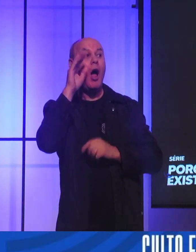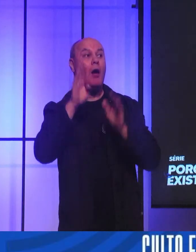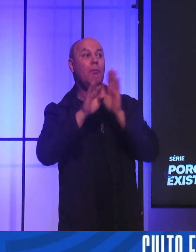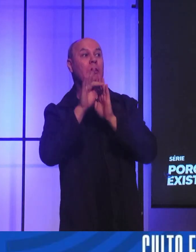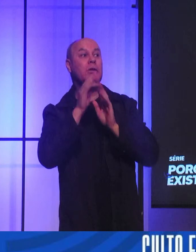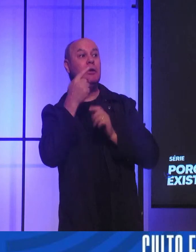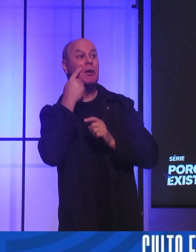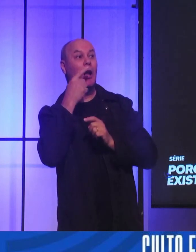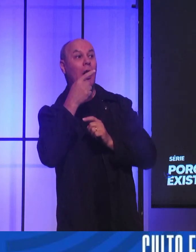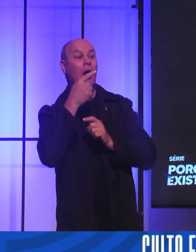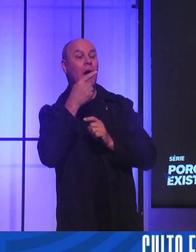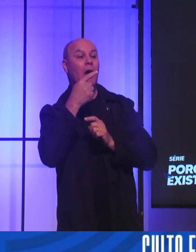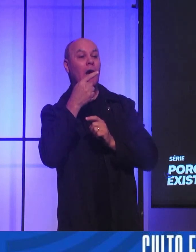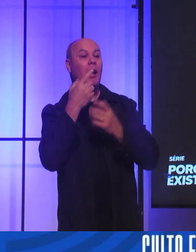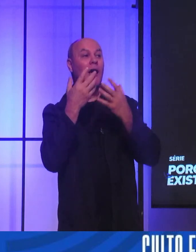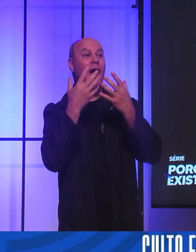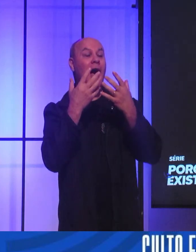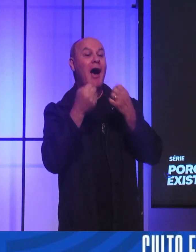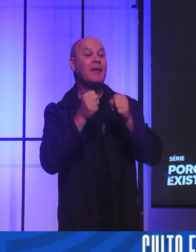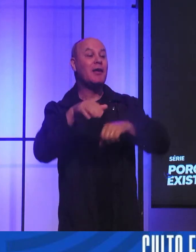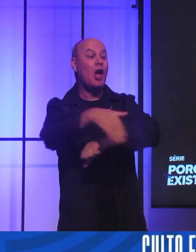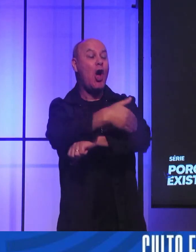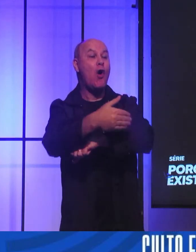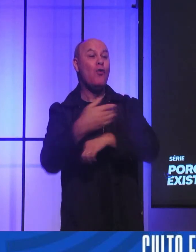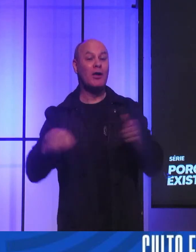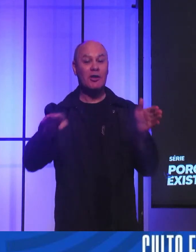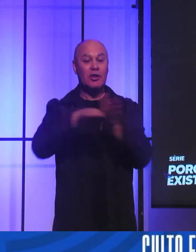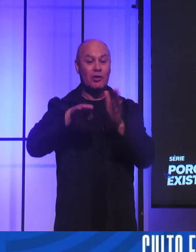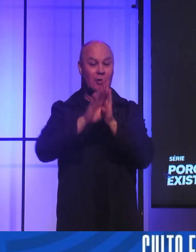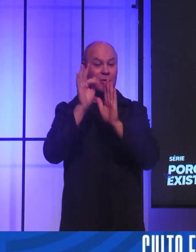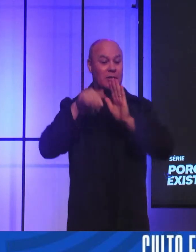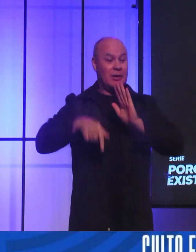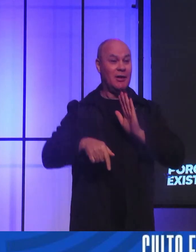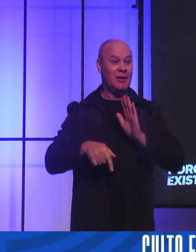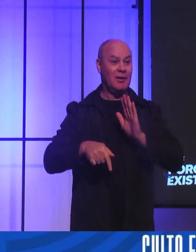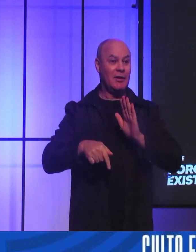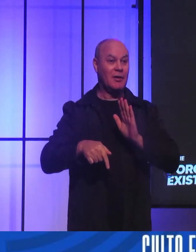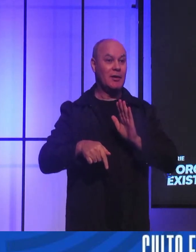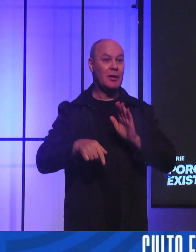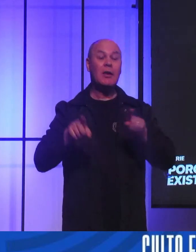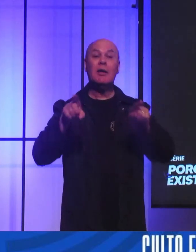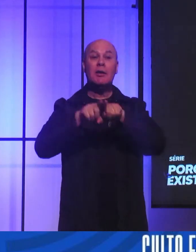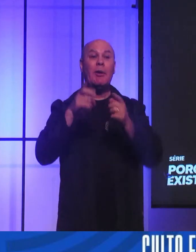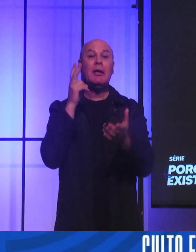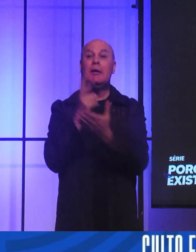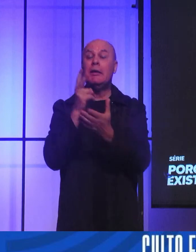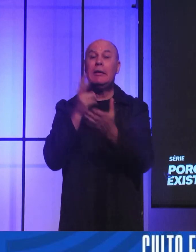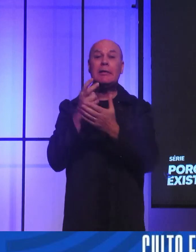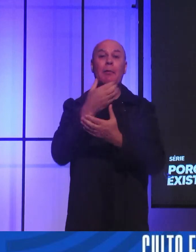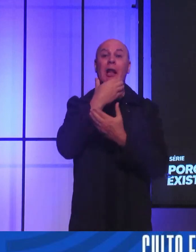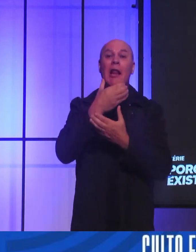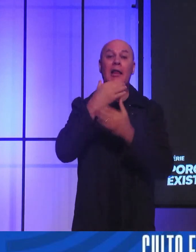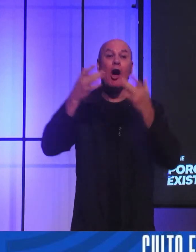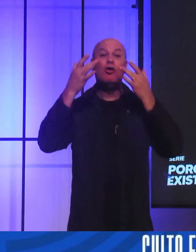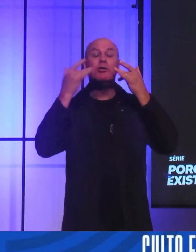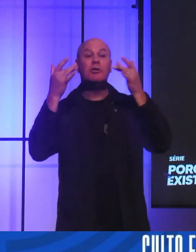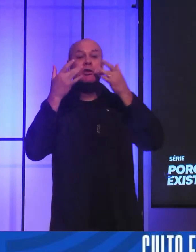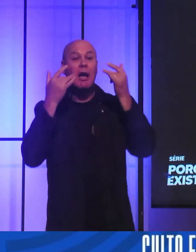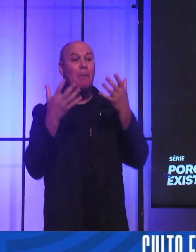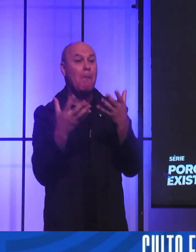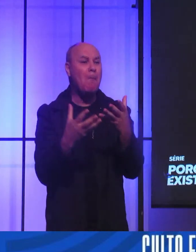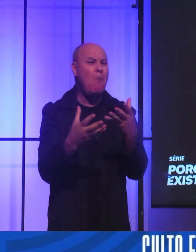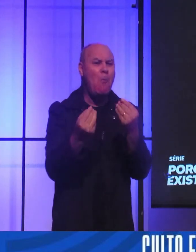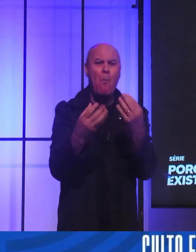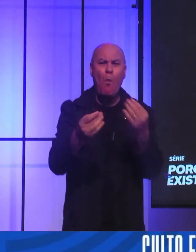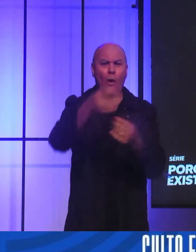Natal e a mensagem impactou tanto a minha vida e eu comecei a vir à igreja, entendi a palavra e agora eu quero me batizar,